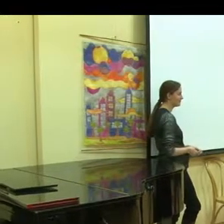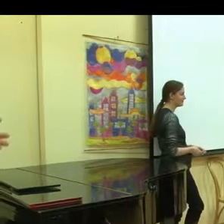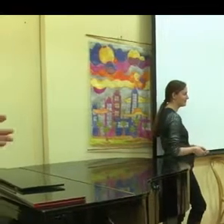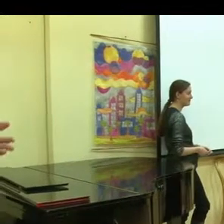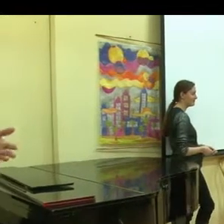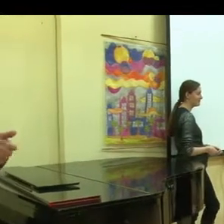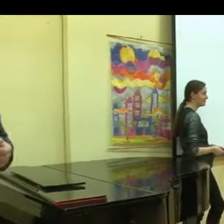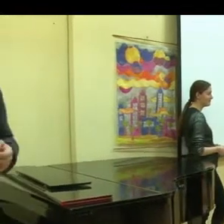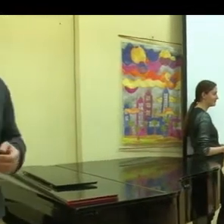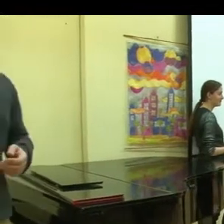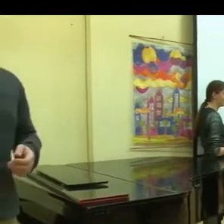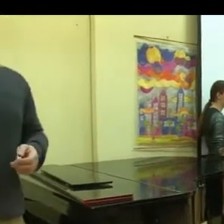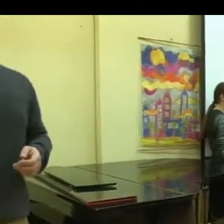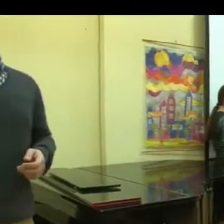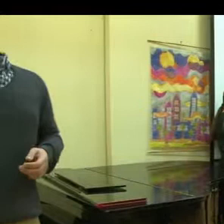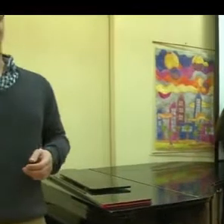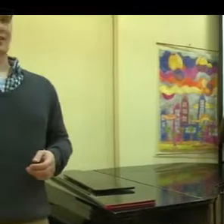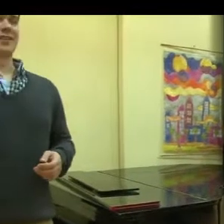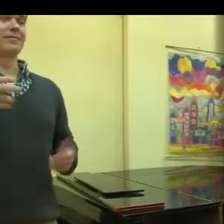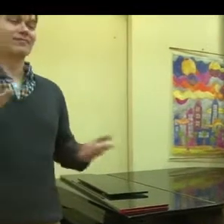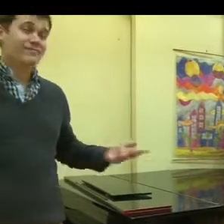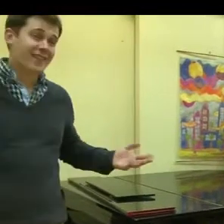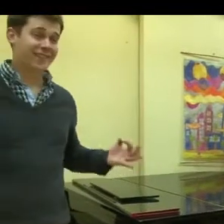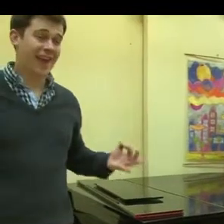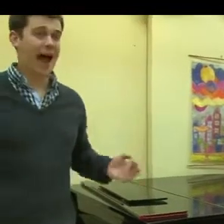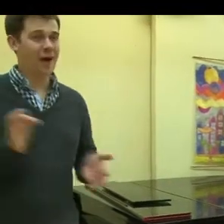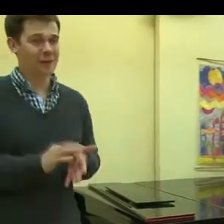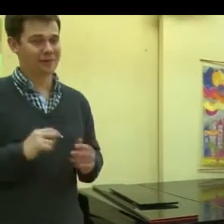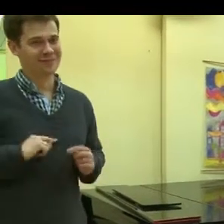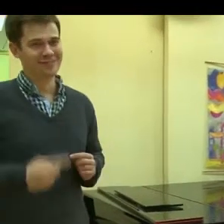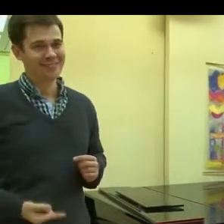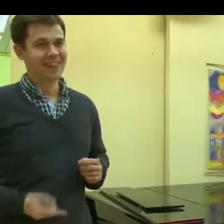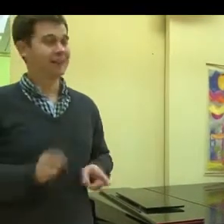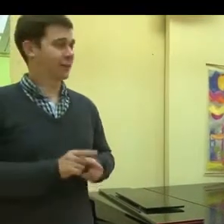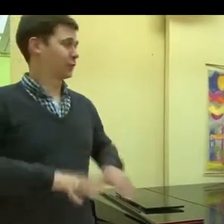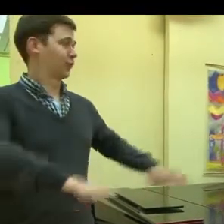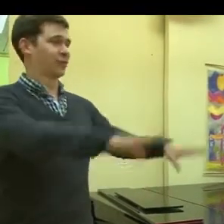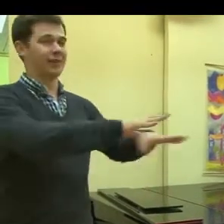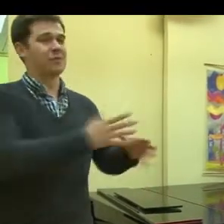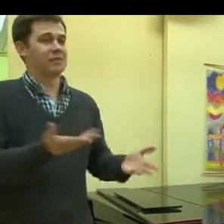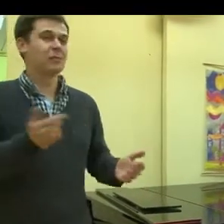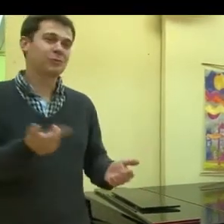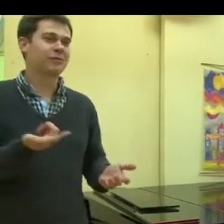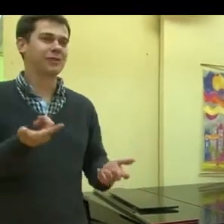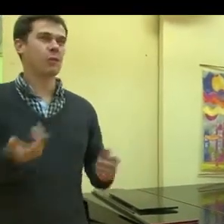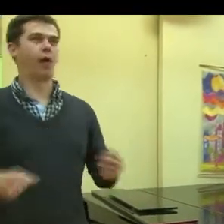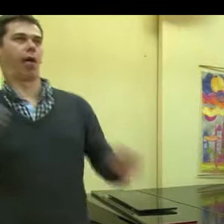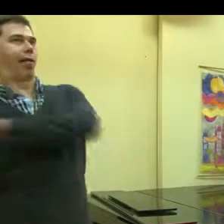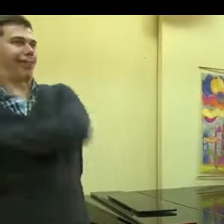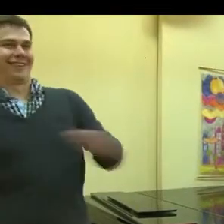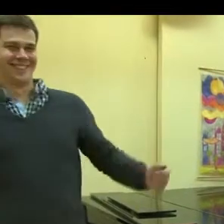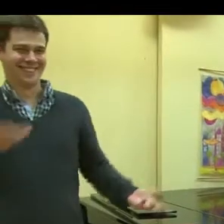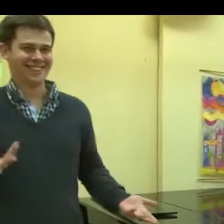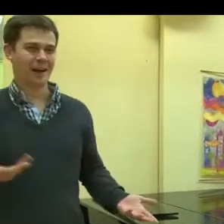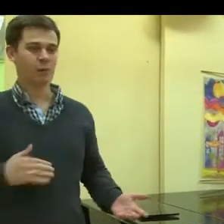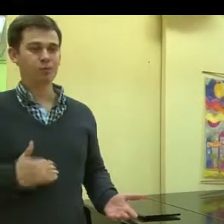w 100% improwizowany, oczywiście zaadoptowany do warunków lokalnych i jakby i fizycznych moich w jakiś sposób, bo jakby mamy